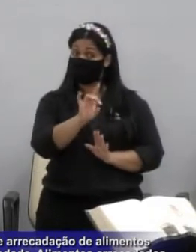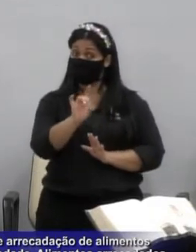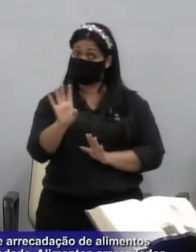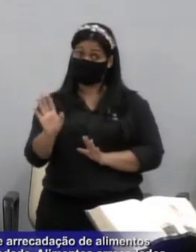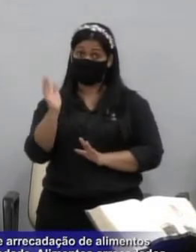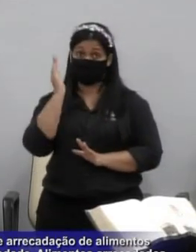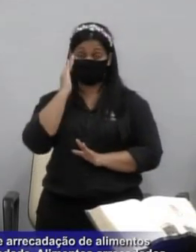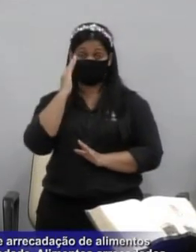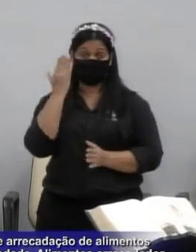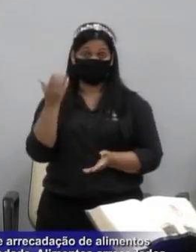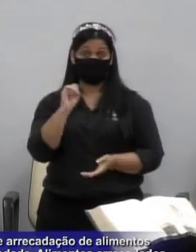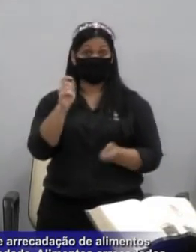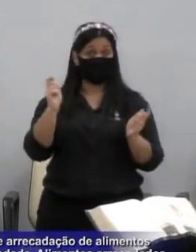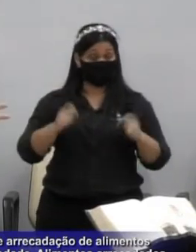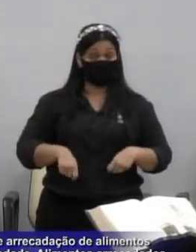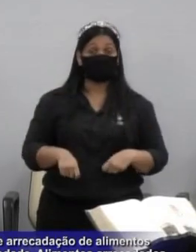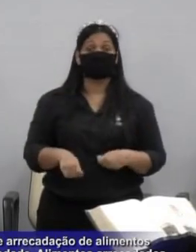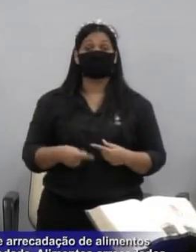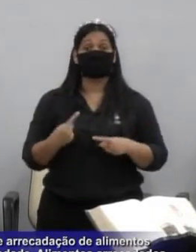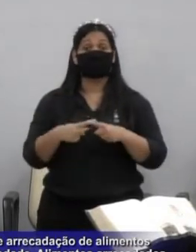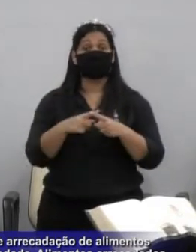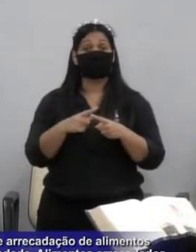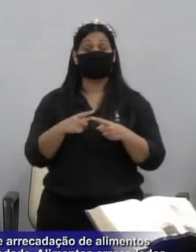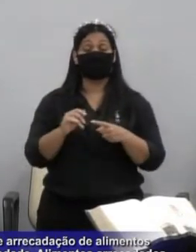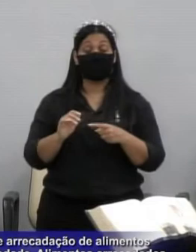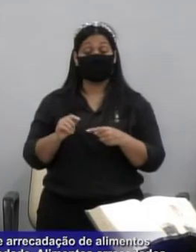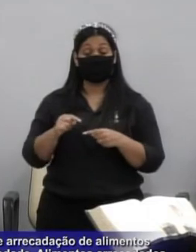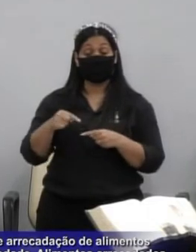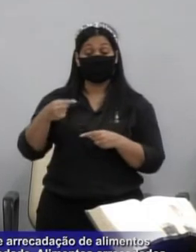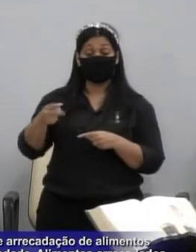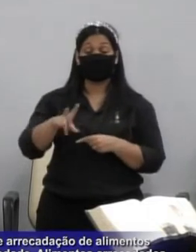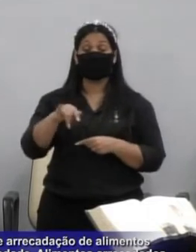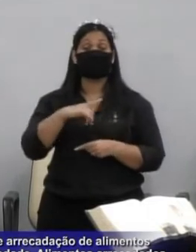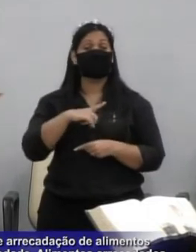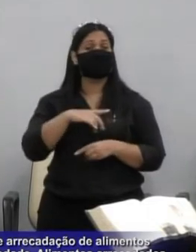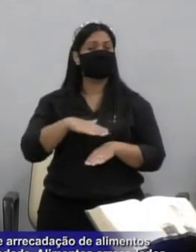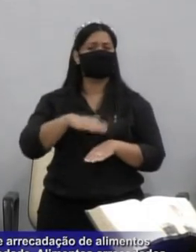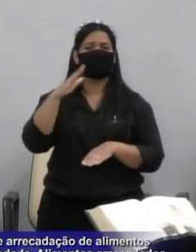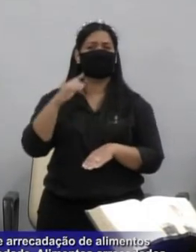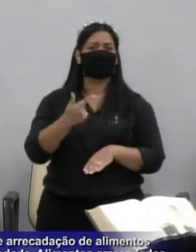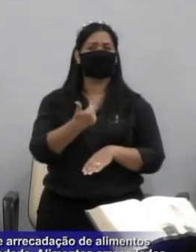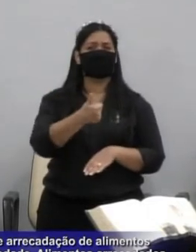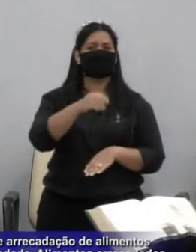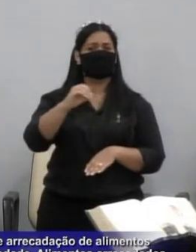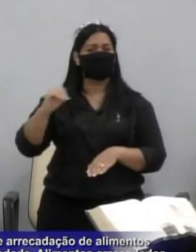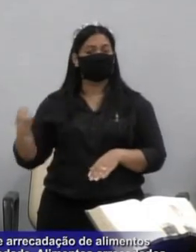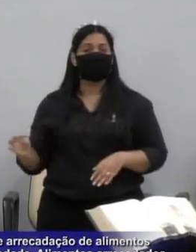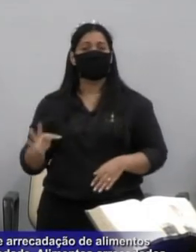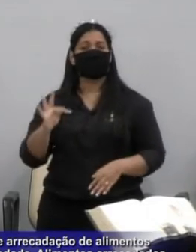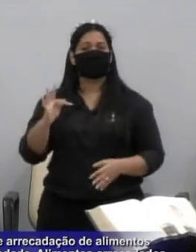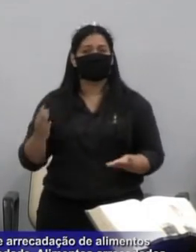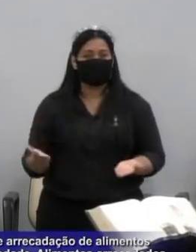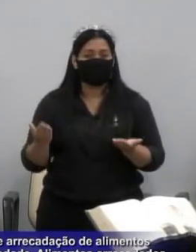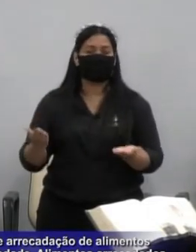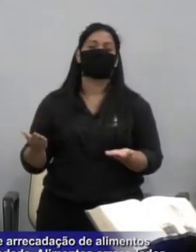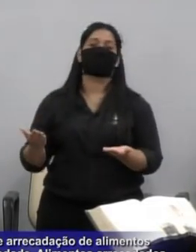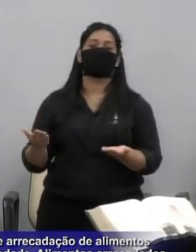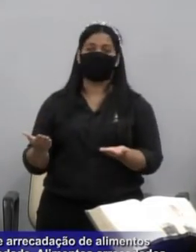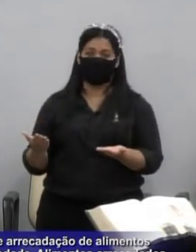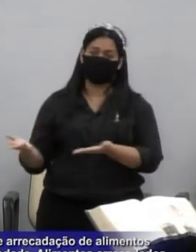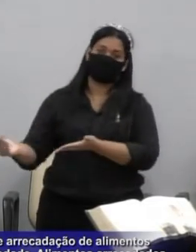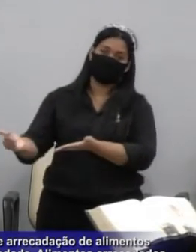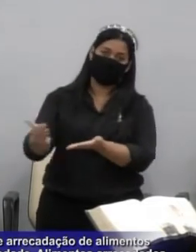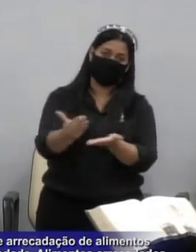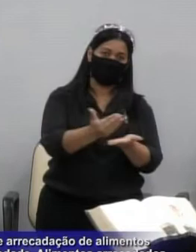alimento, porque ao final eu acredito que nós podemos ter aí mais de 100 toneladas arrecadadas, o que vai ajudar muito a